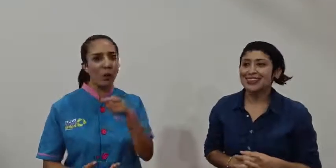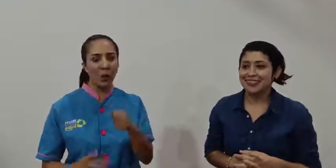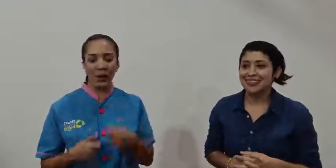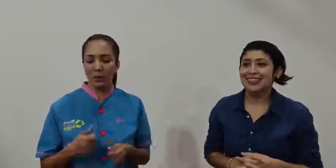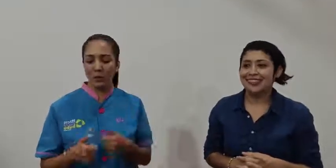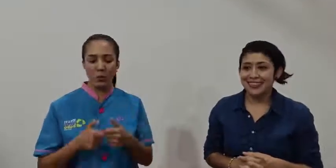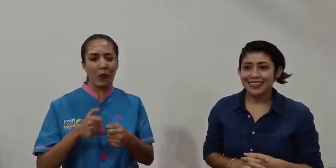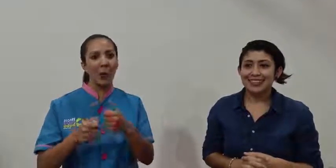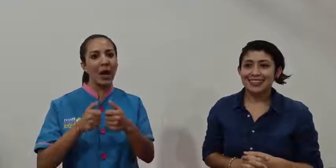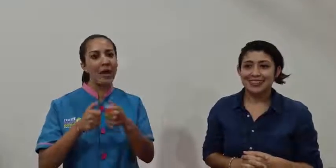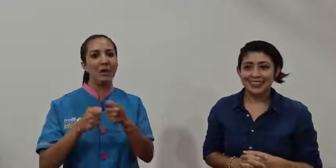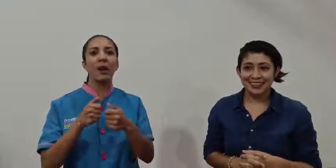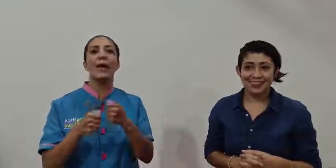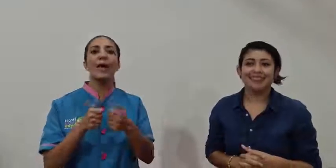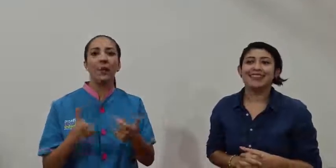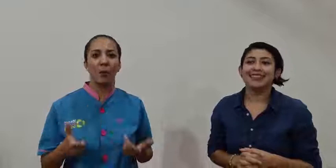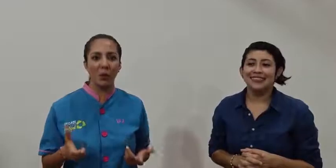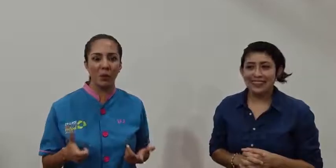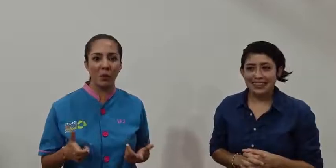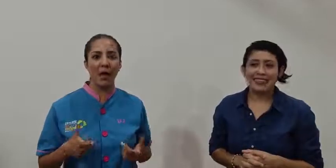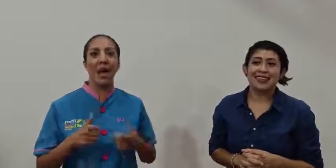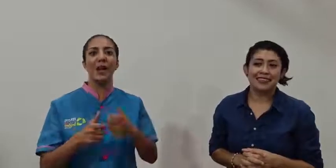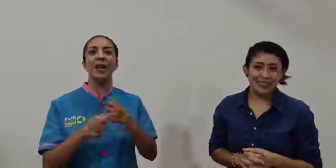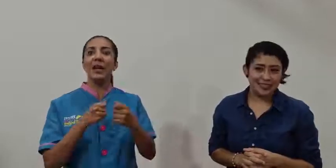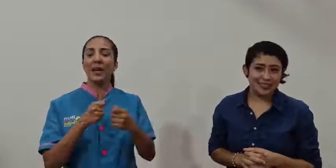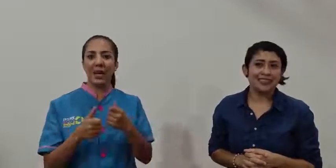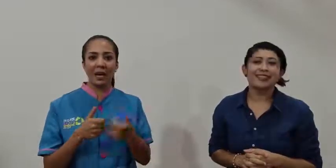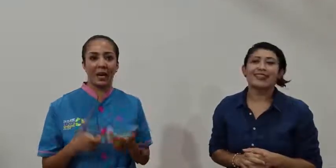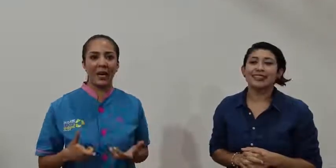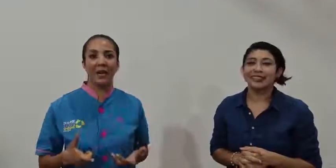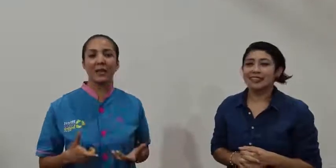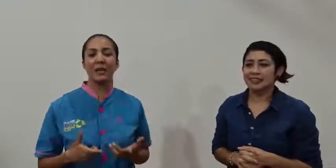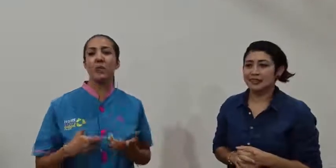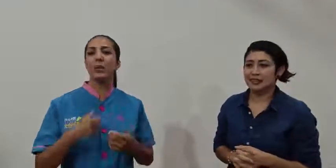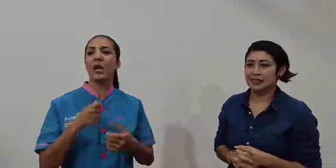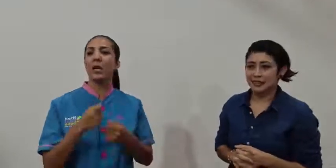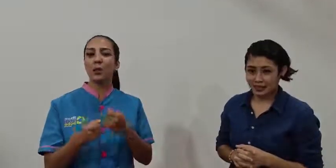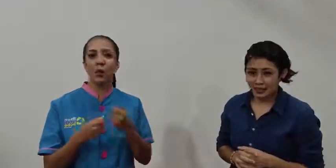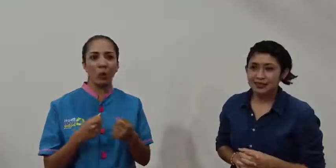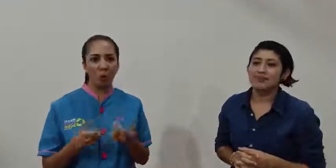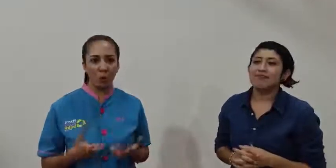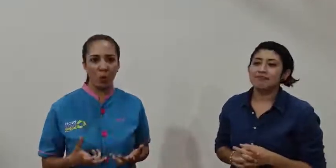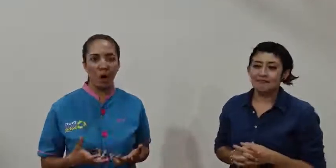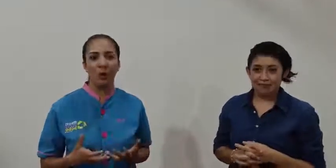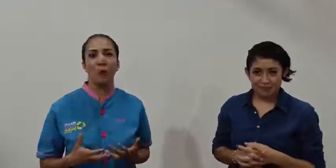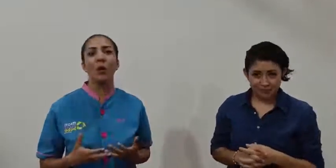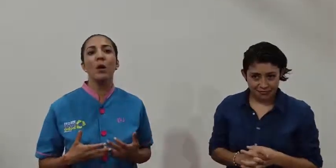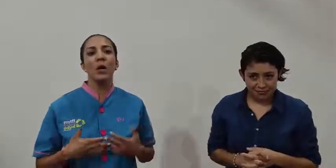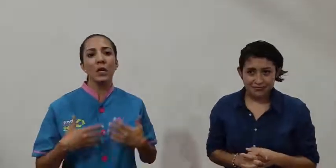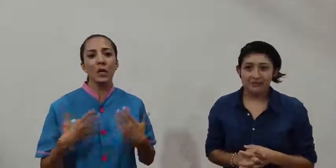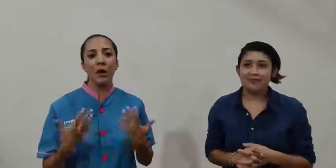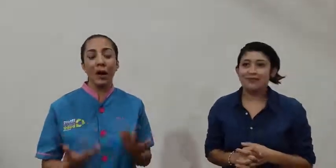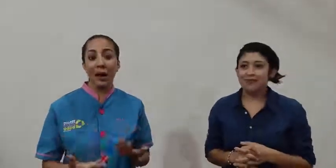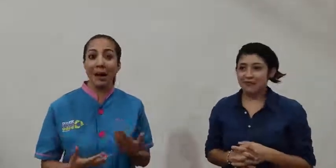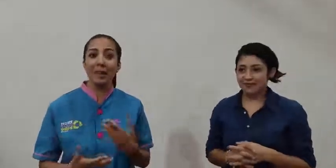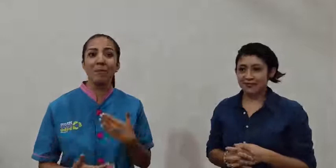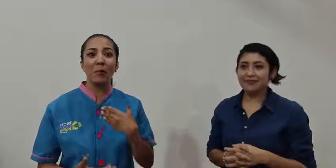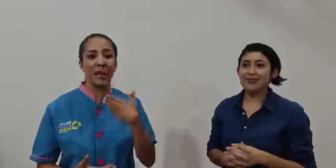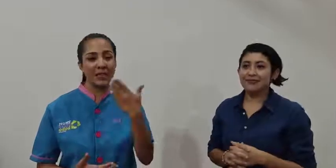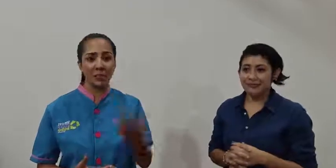luego agarren su celular y en qué te puedo ayudar, qué estás buscando o algo, ¿no? Y ojalá y por ahí si nos